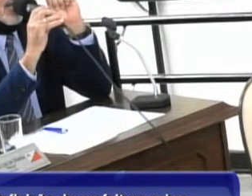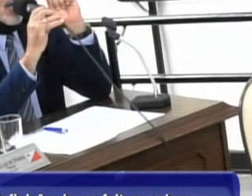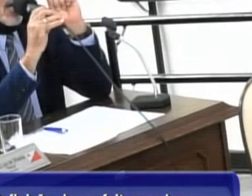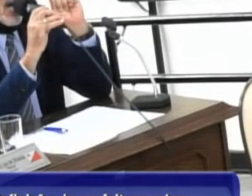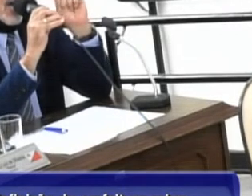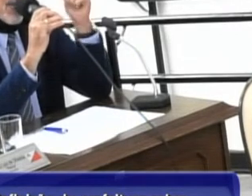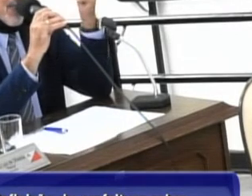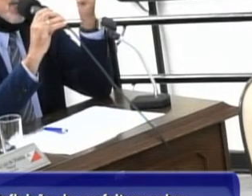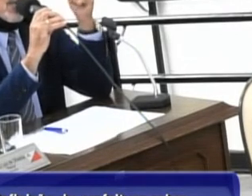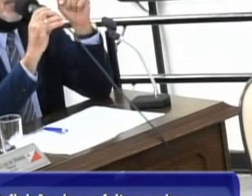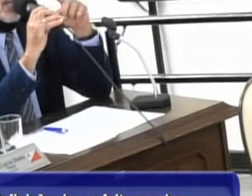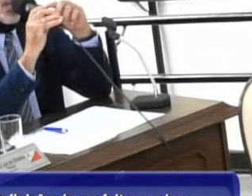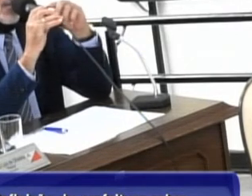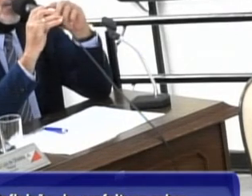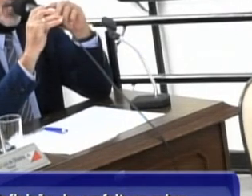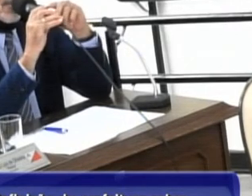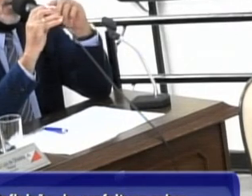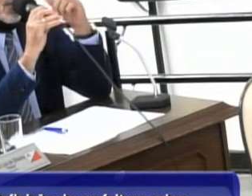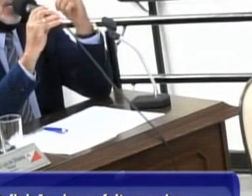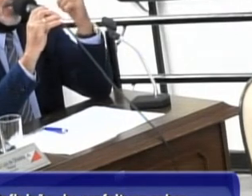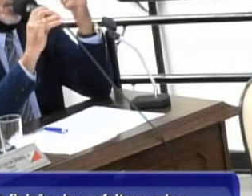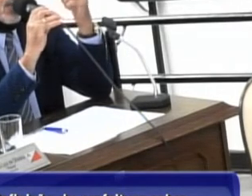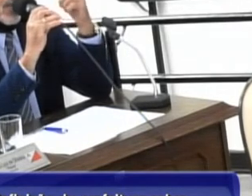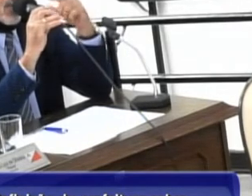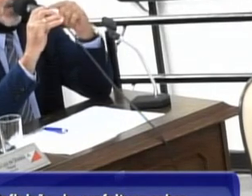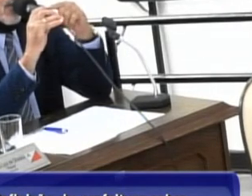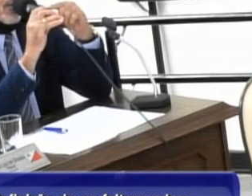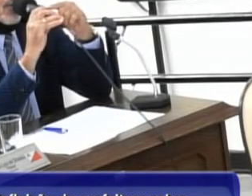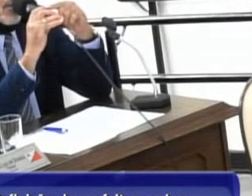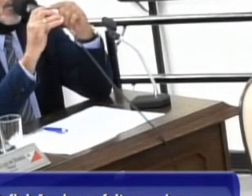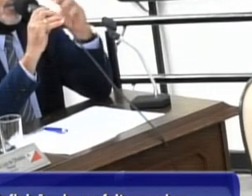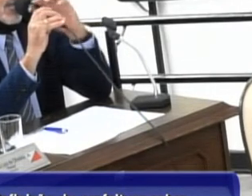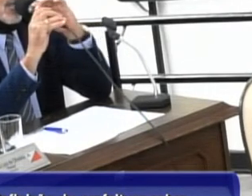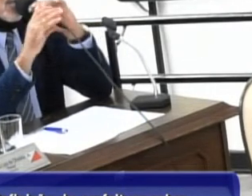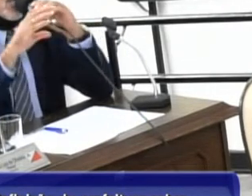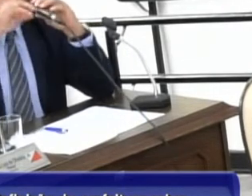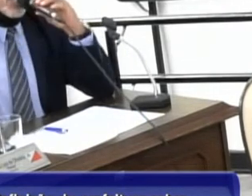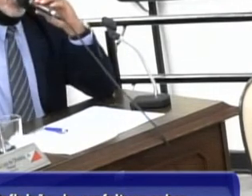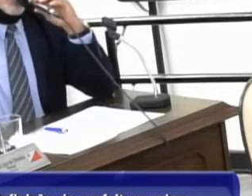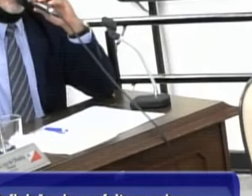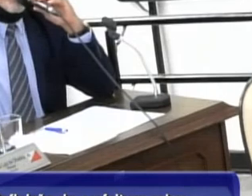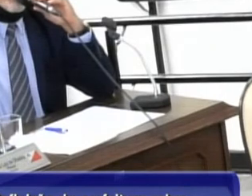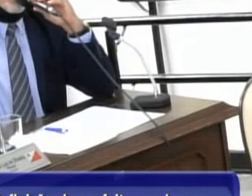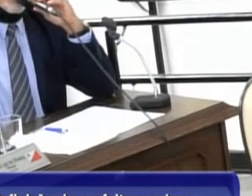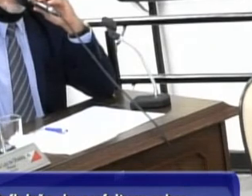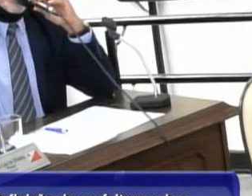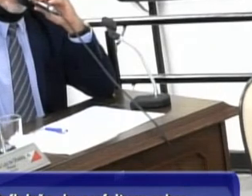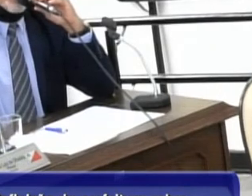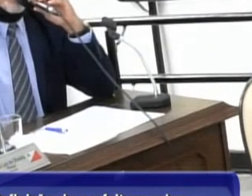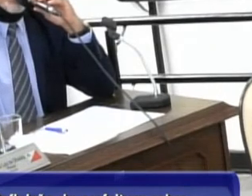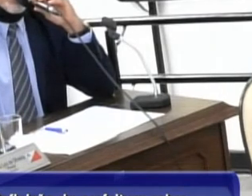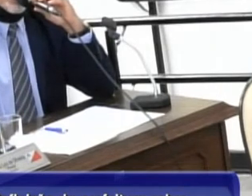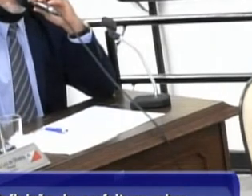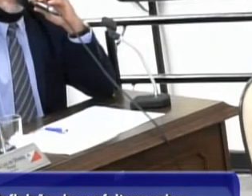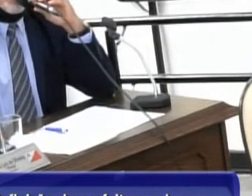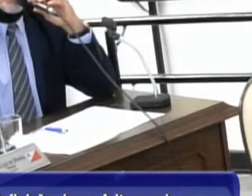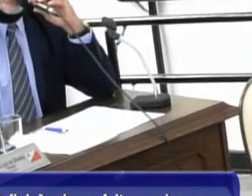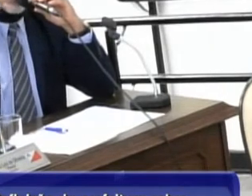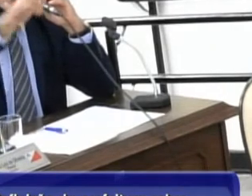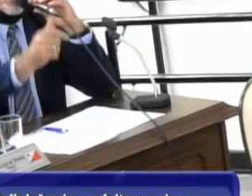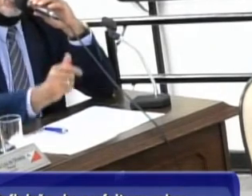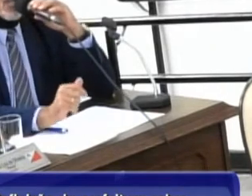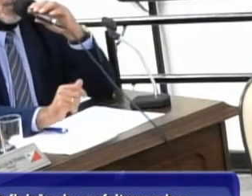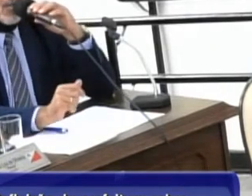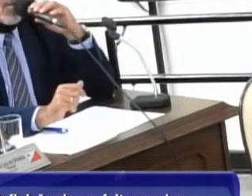Aí fomos no gabinete. Sabe de onde que era esse pessoal? de Adolfo, Nova Aliança, Mendonça, não era,